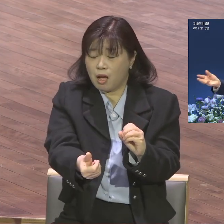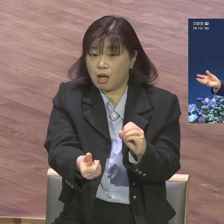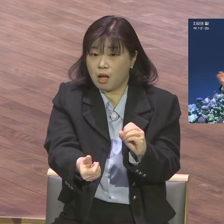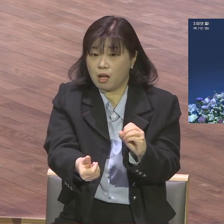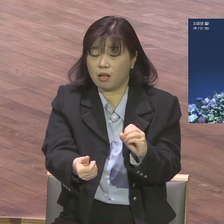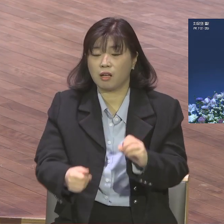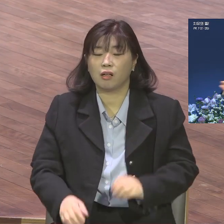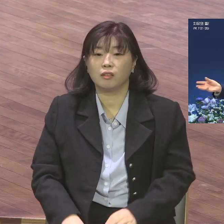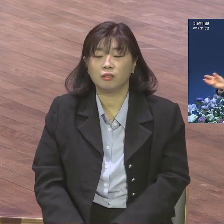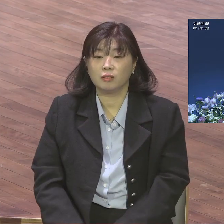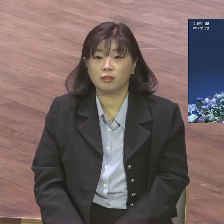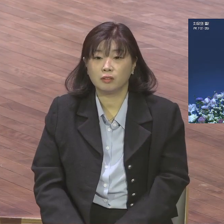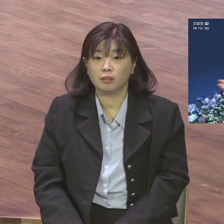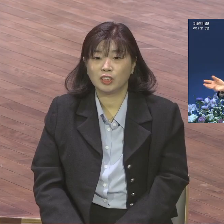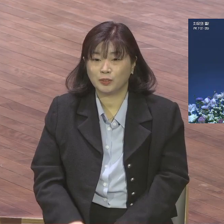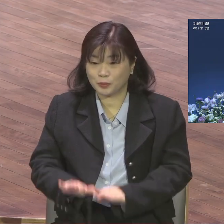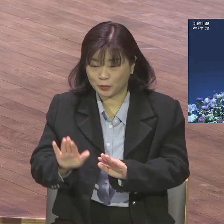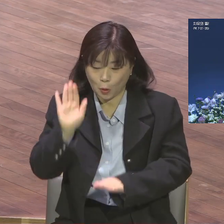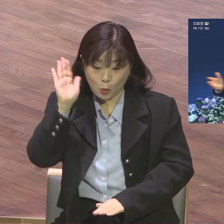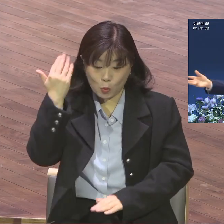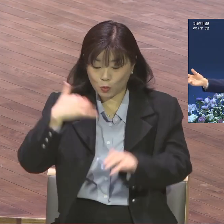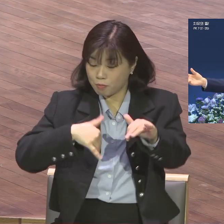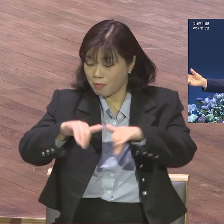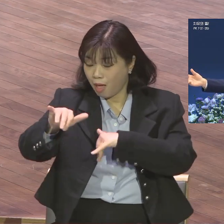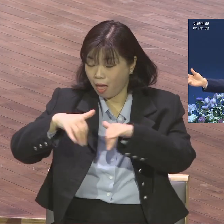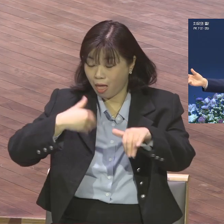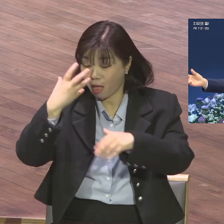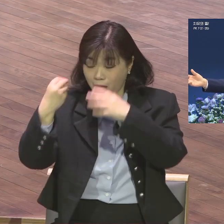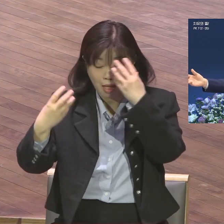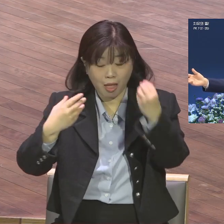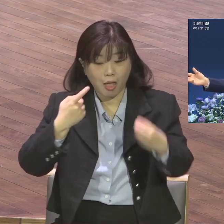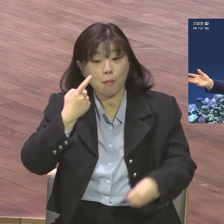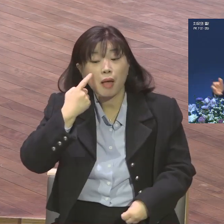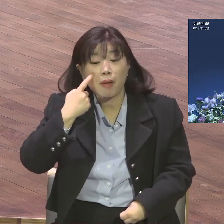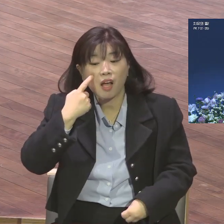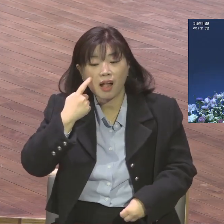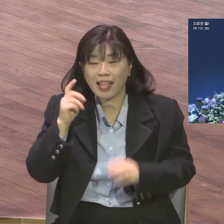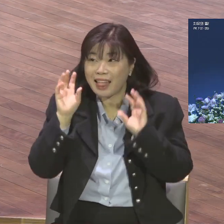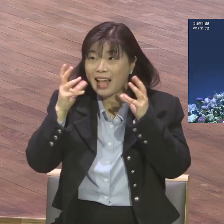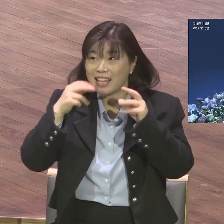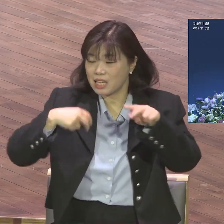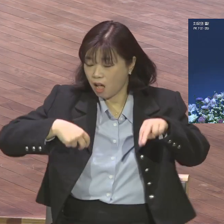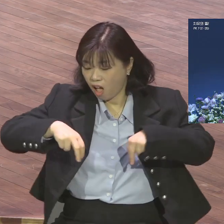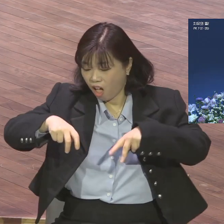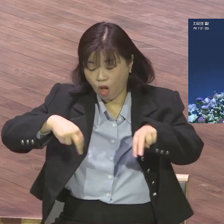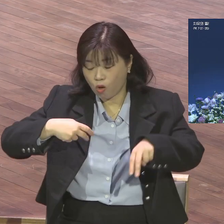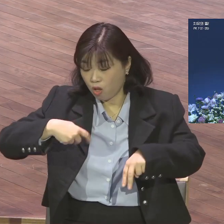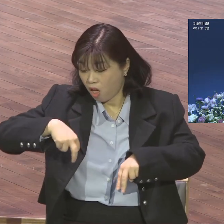길에 청년들이 아이들이 많은데 지금 노인들이 많아. 완전히 바뀌어 버렸어요.